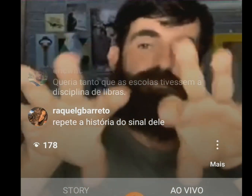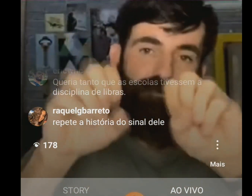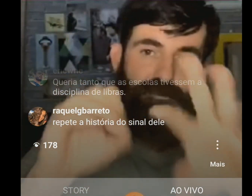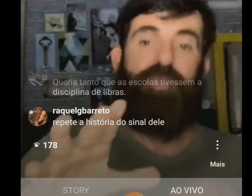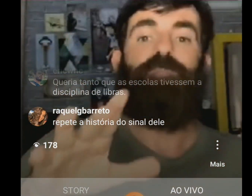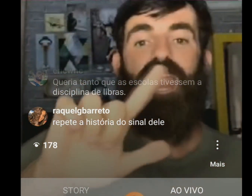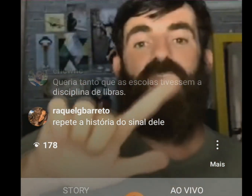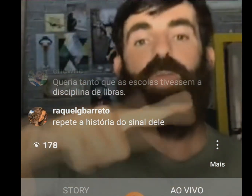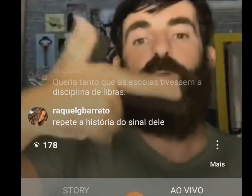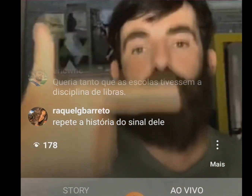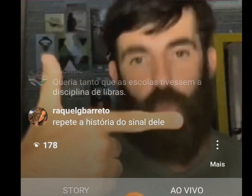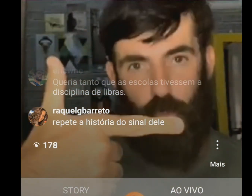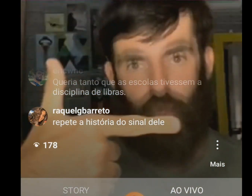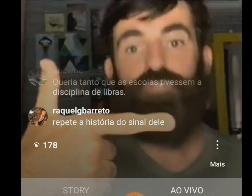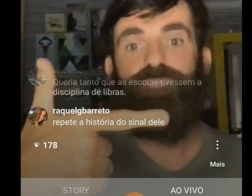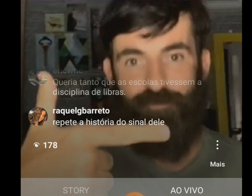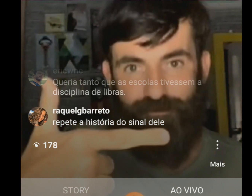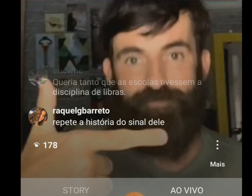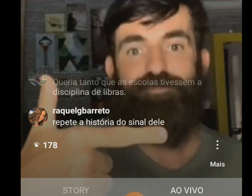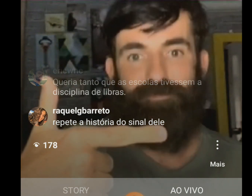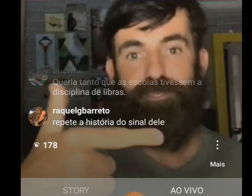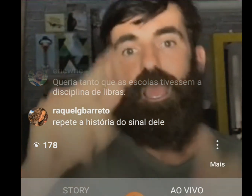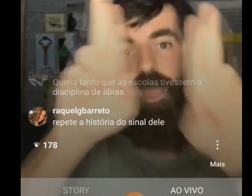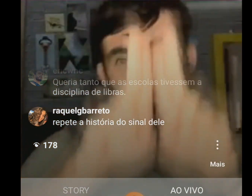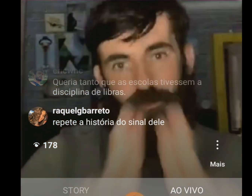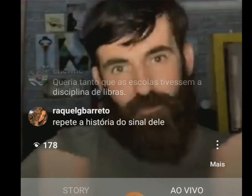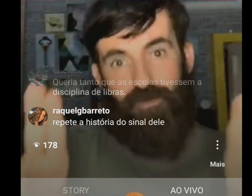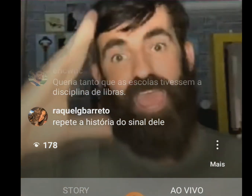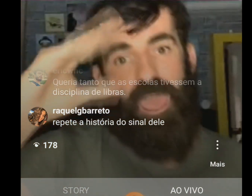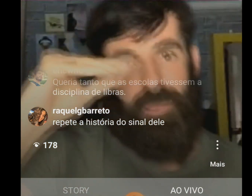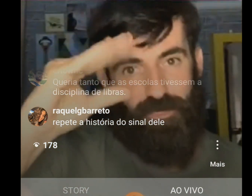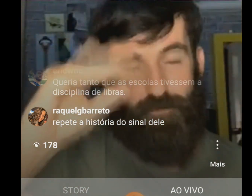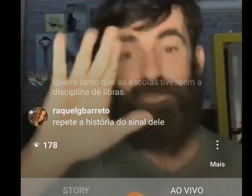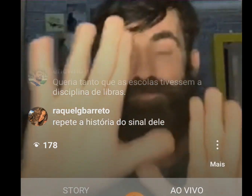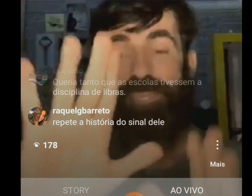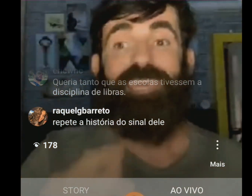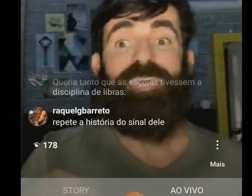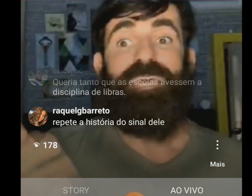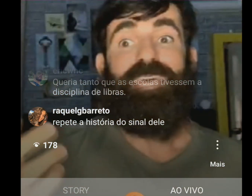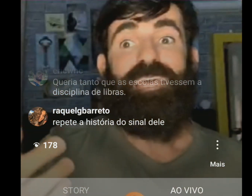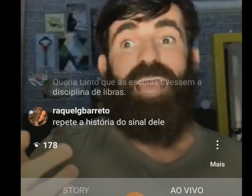Eu ensino a Libras como L2 na universidade à noite.